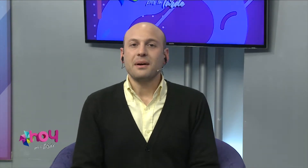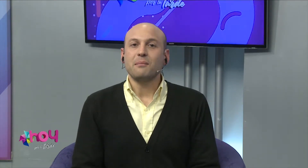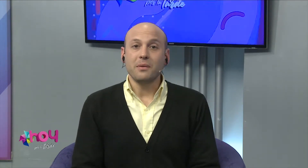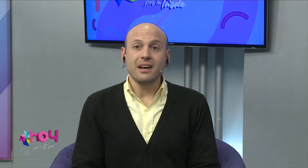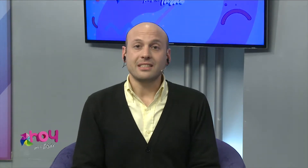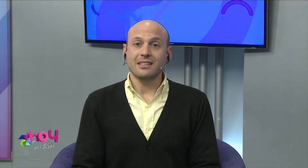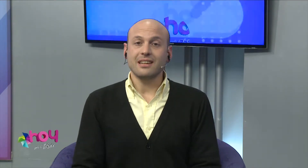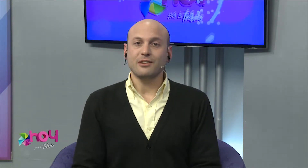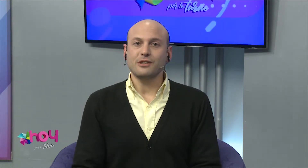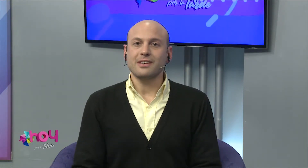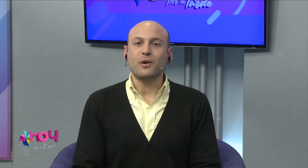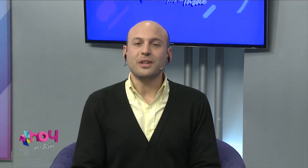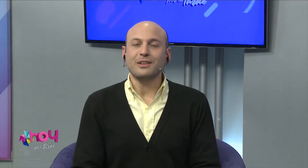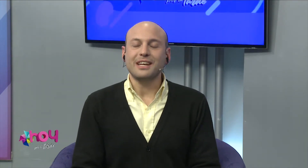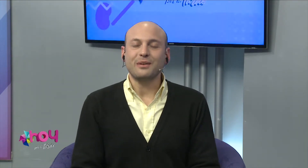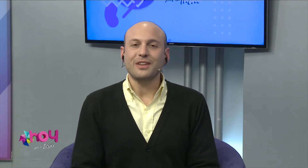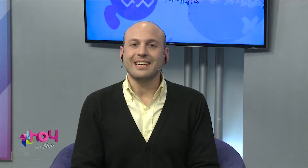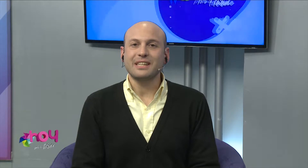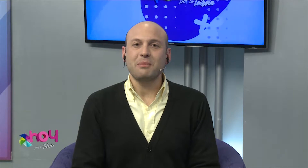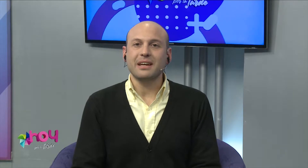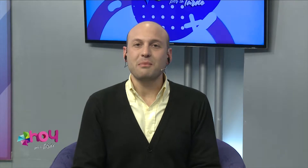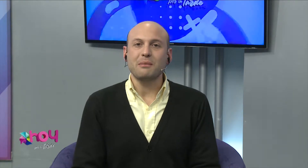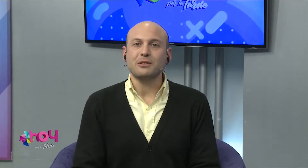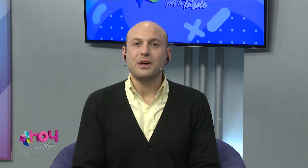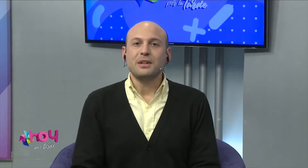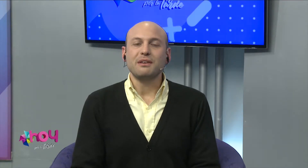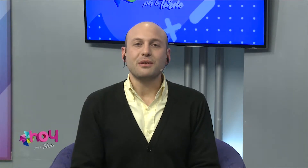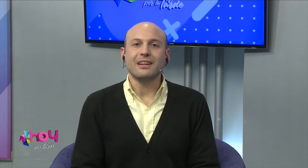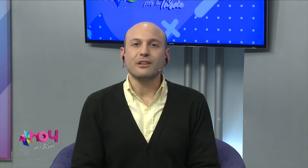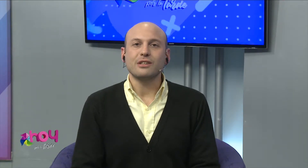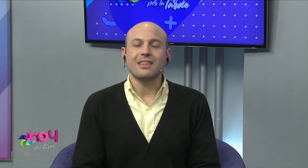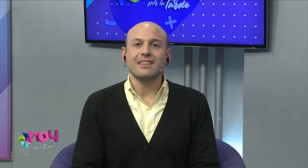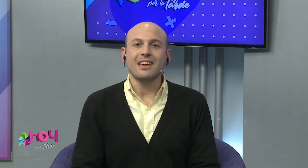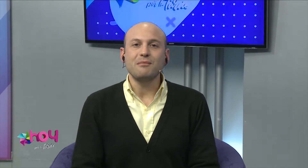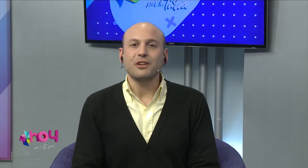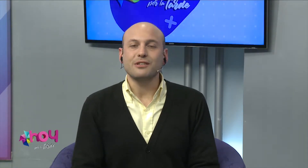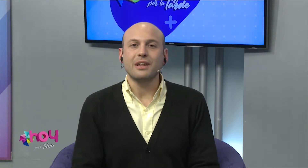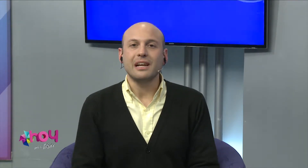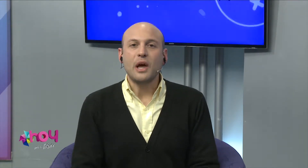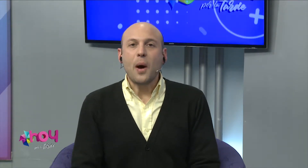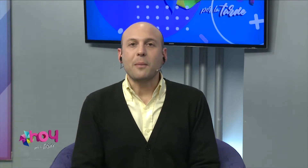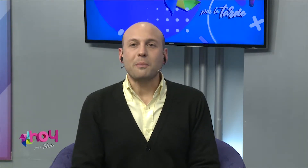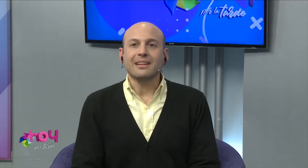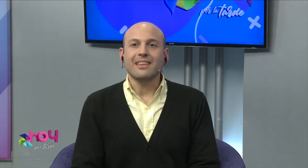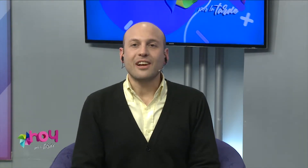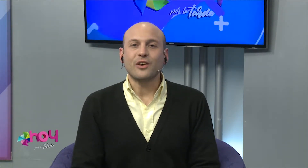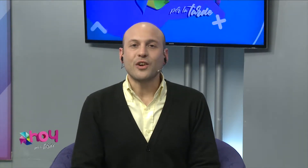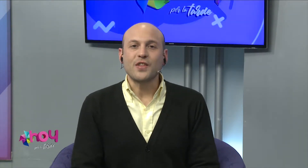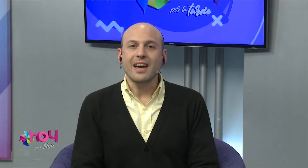Muy bien, ya se están entonces ajustando allí algunos detalles para que podamos disfrutar entonces de este himno nacional por parte del coro de